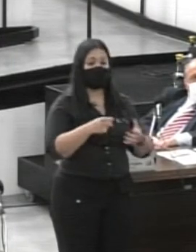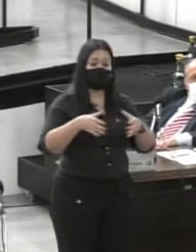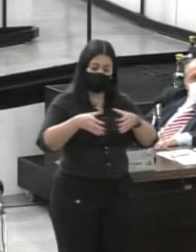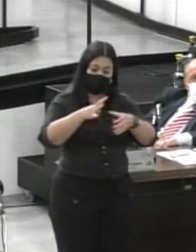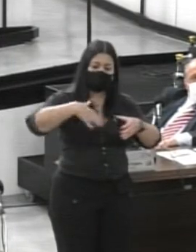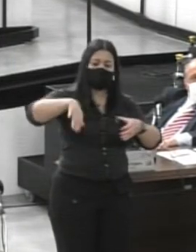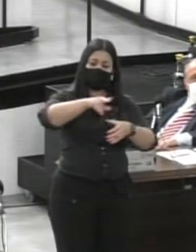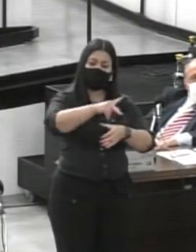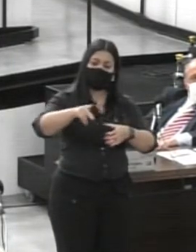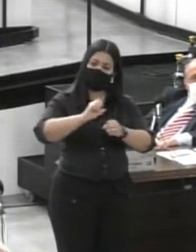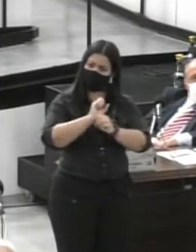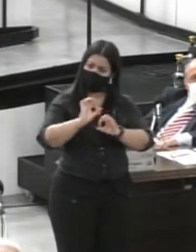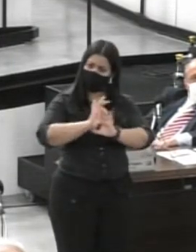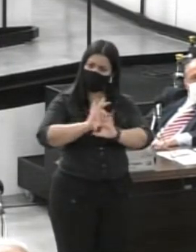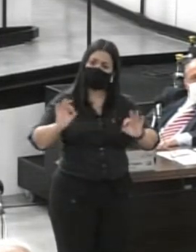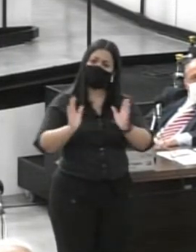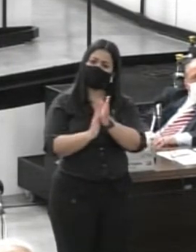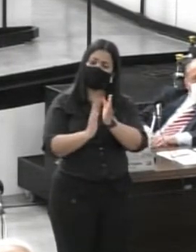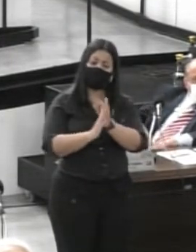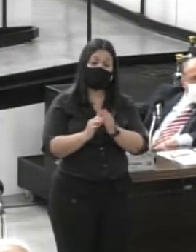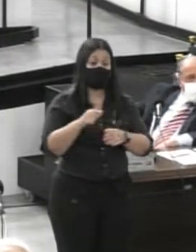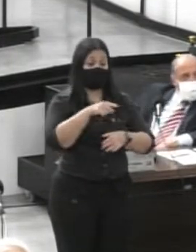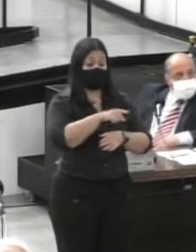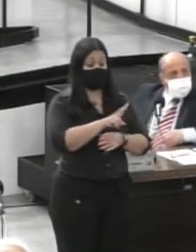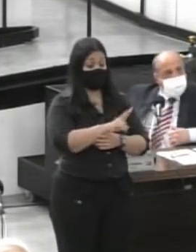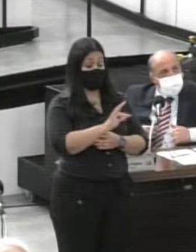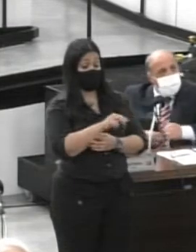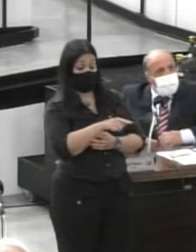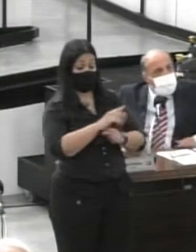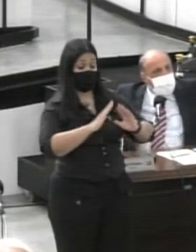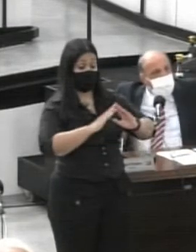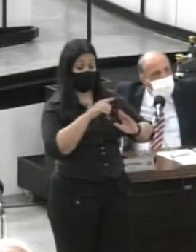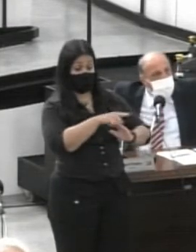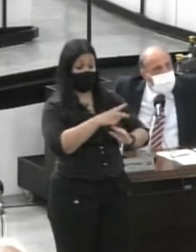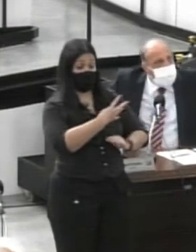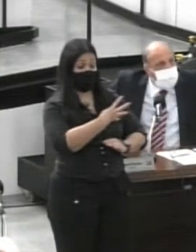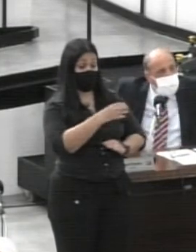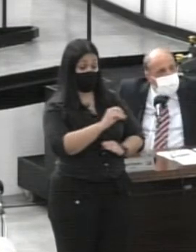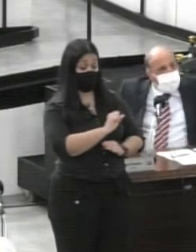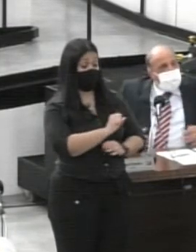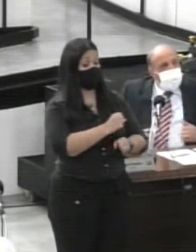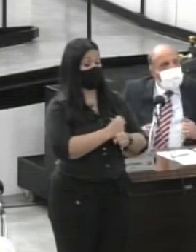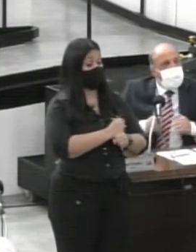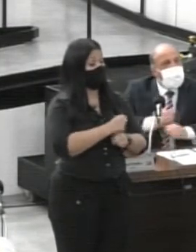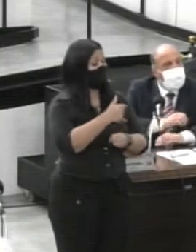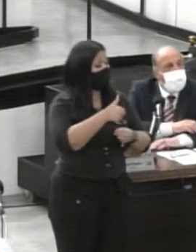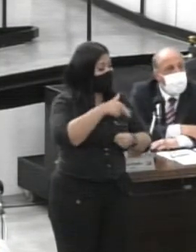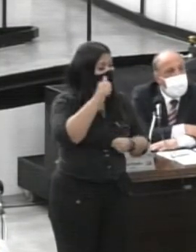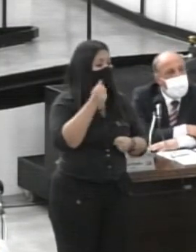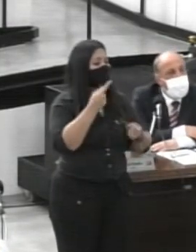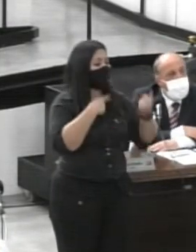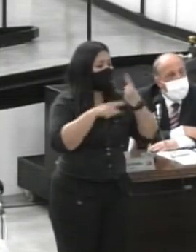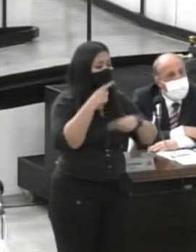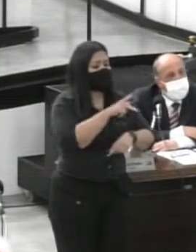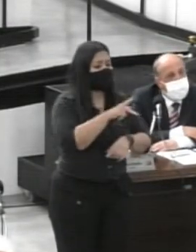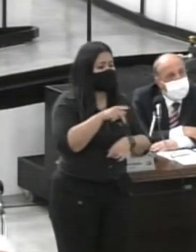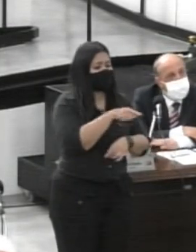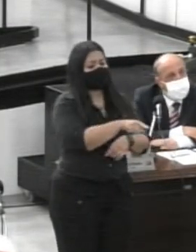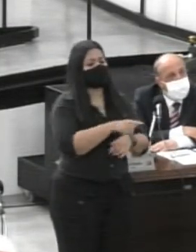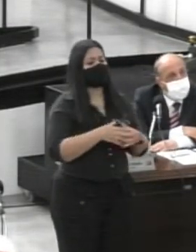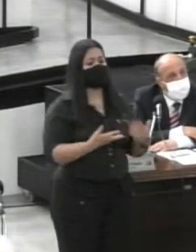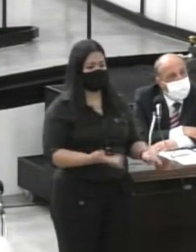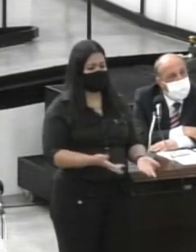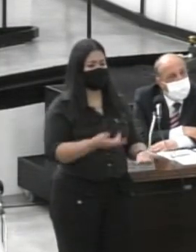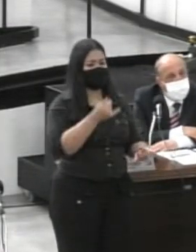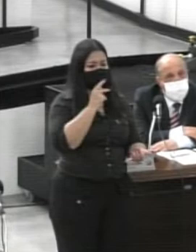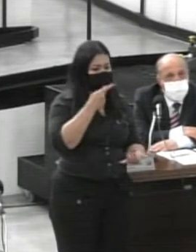que tem. Eu, lá na Vila Toninho, eu moro há 48 anos, nunca tive uma reclamação do professor lá, no José Férez, no Modesto,